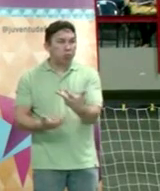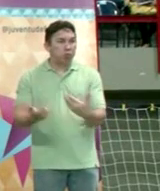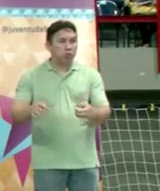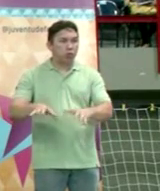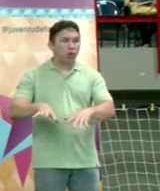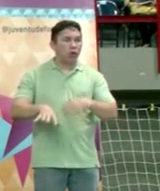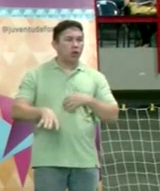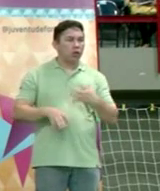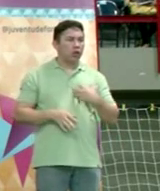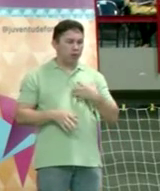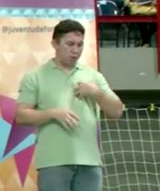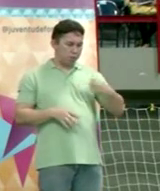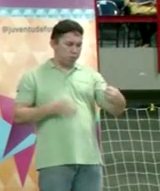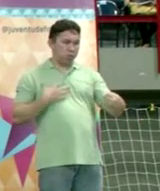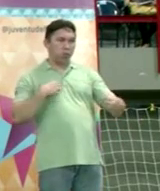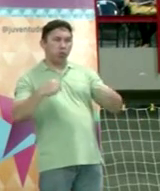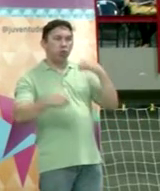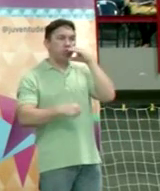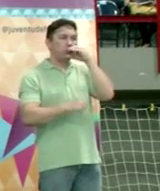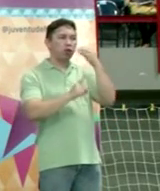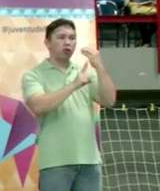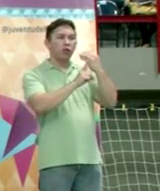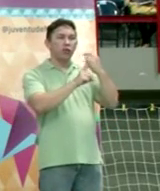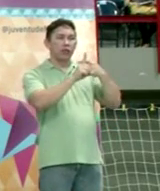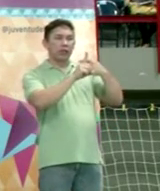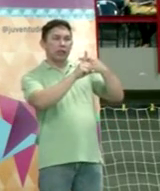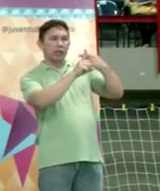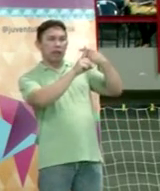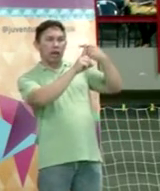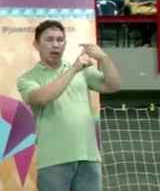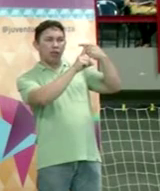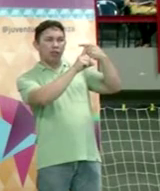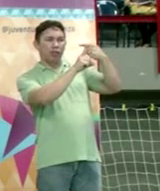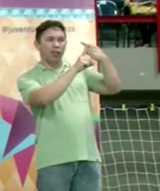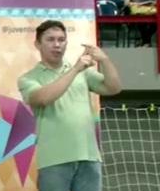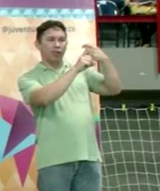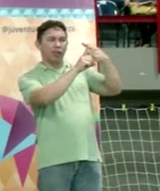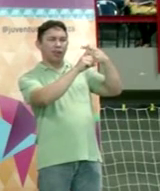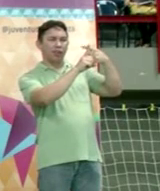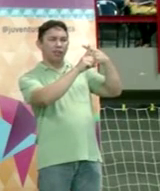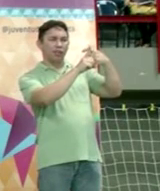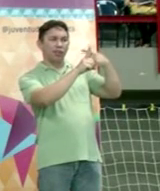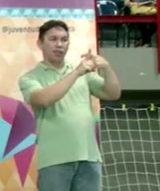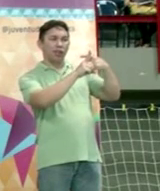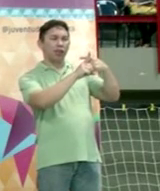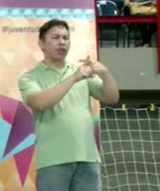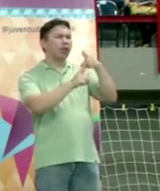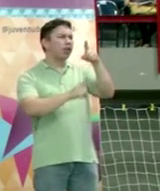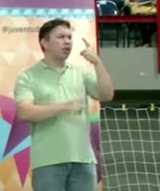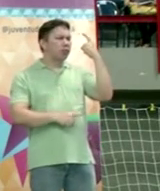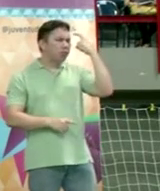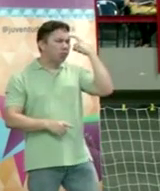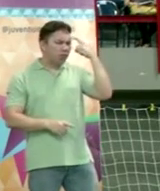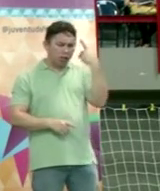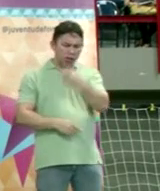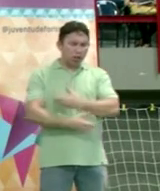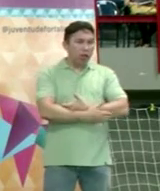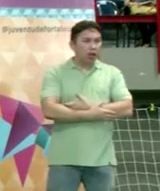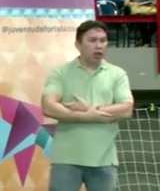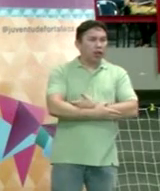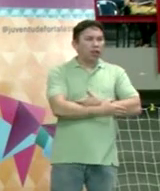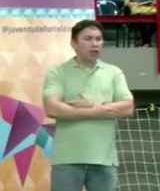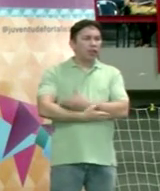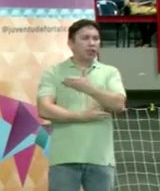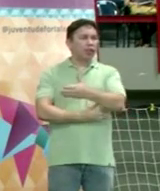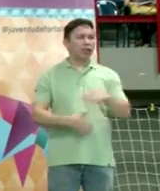E ele vai tirando o calor do corpo. Então, tua temperatura corporal o quê? diminui. Mas imagine uma criança tomando banho